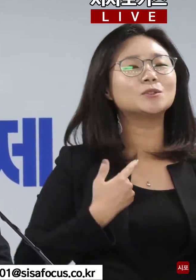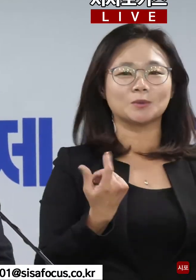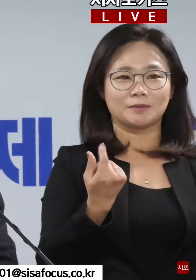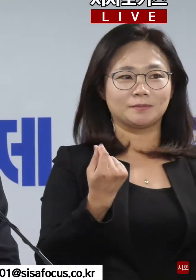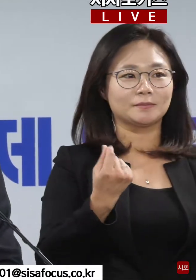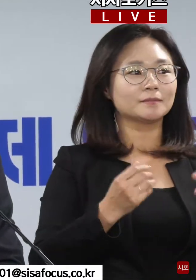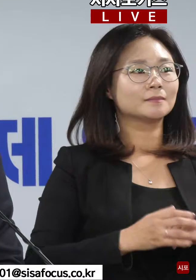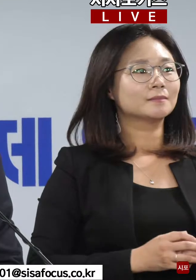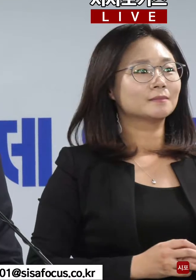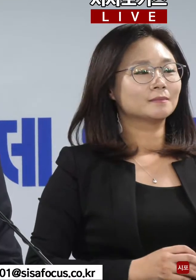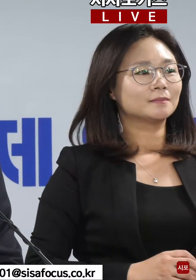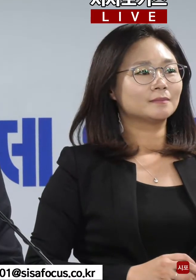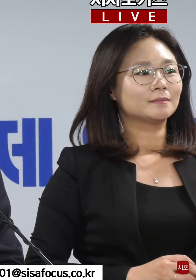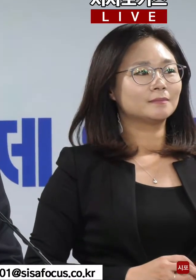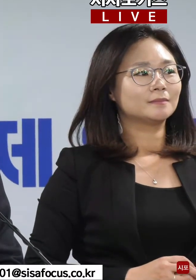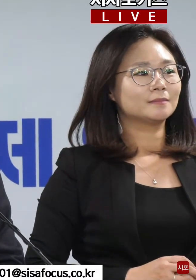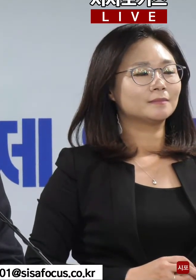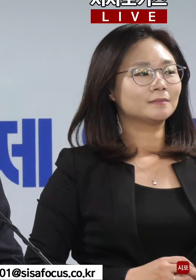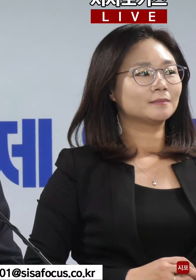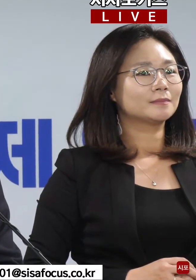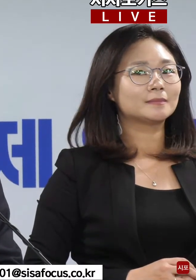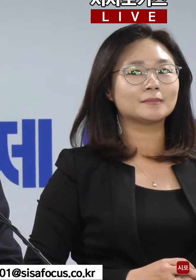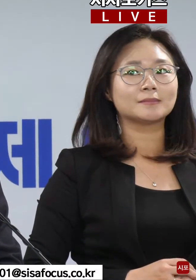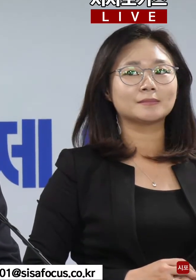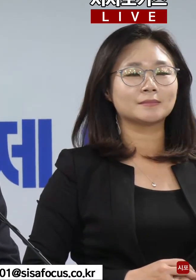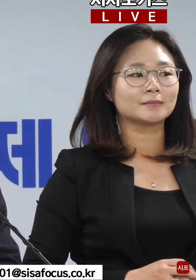네. 네.